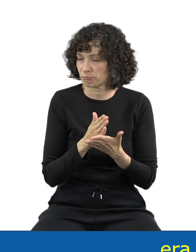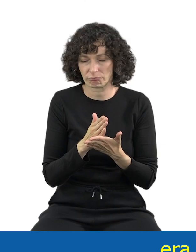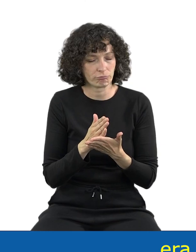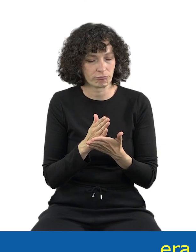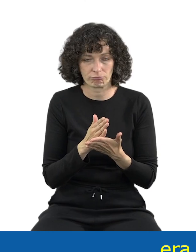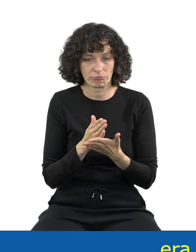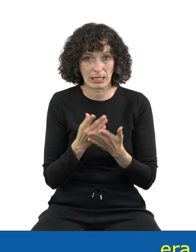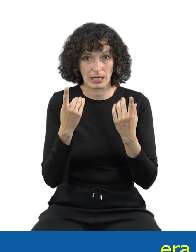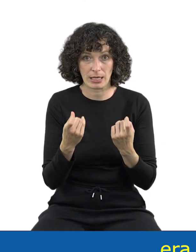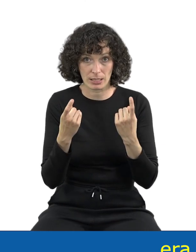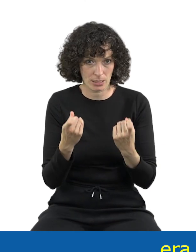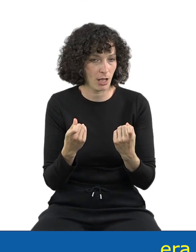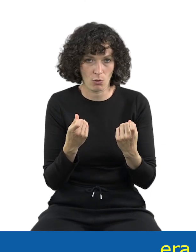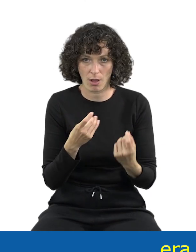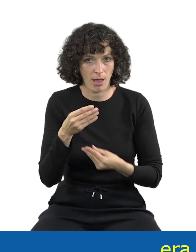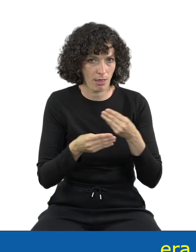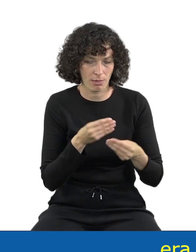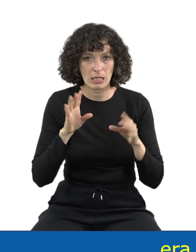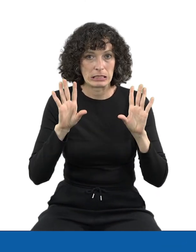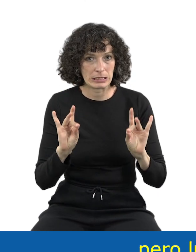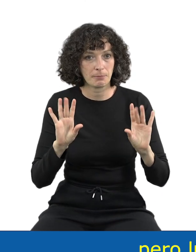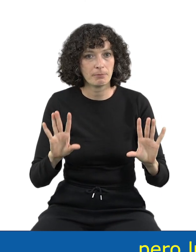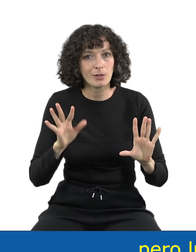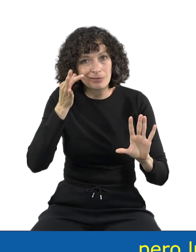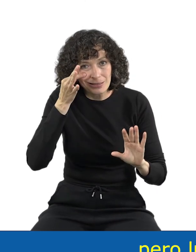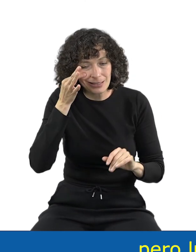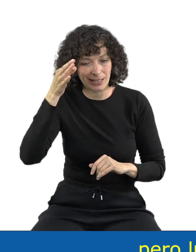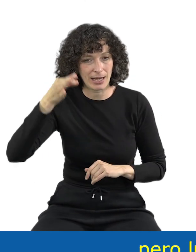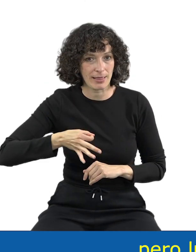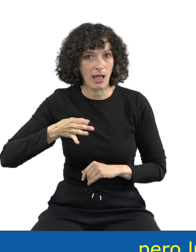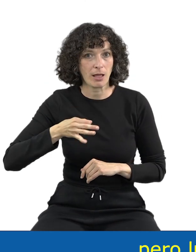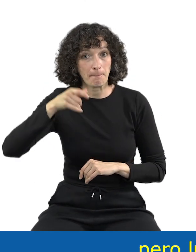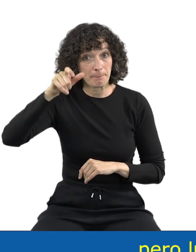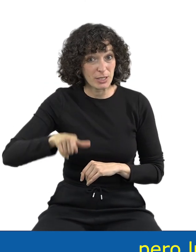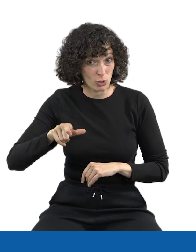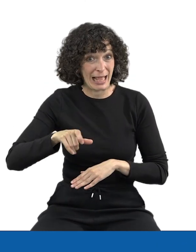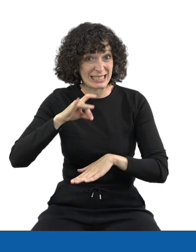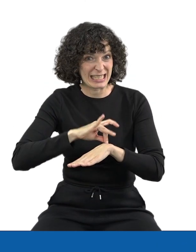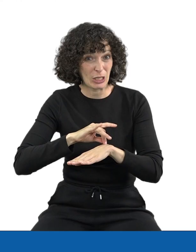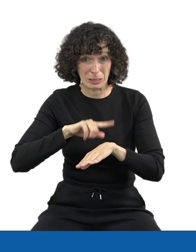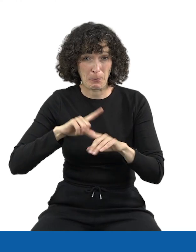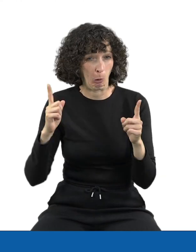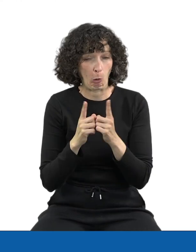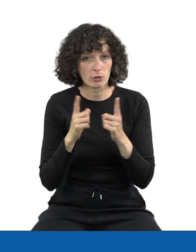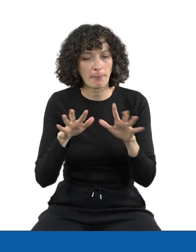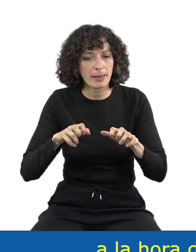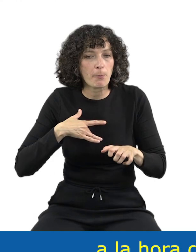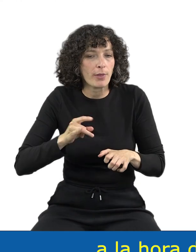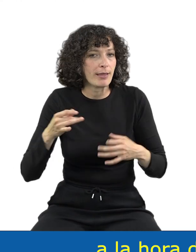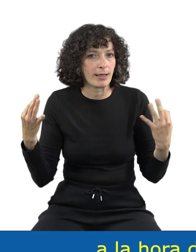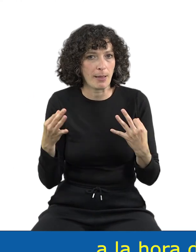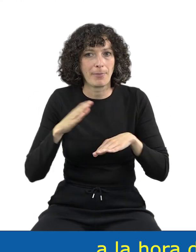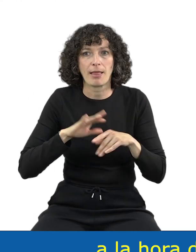era imprescindible que se pudiera hacer, pero luego realmente, ¿qué aprende un sanitario en tan poco espacio de tiempo a la hora